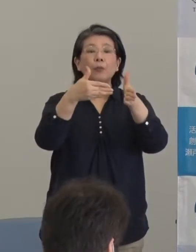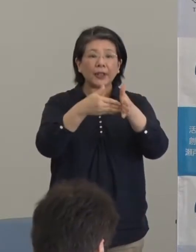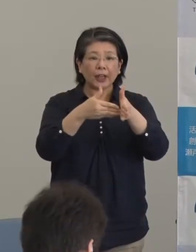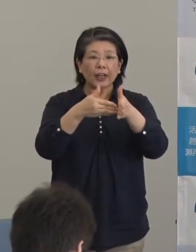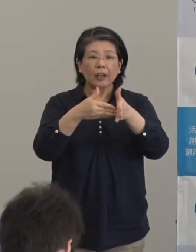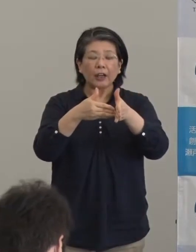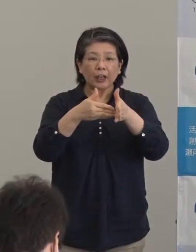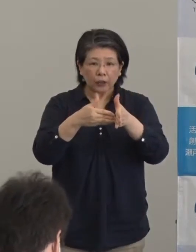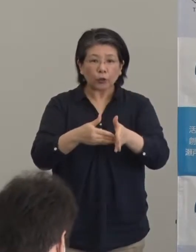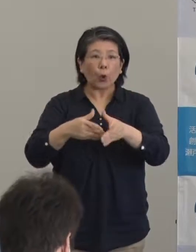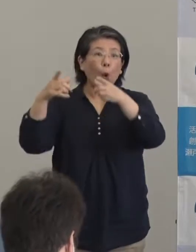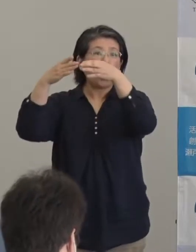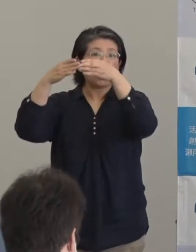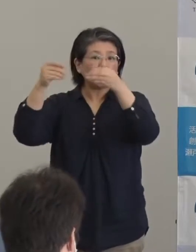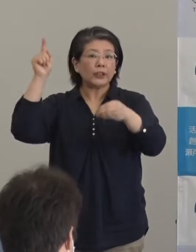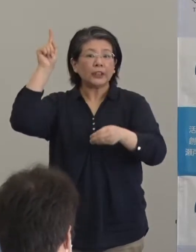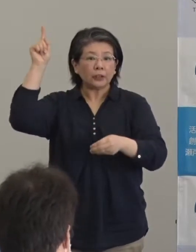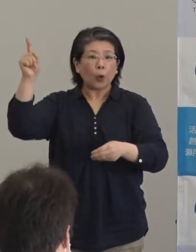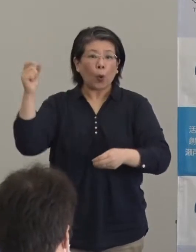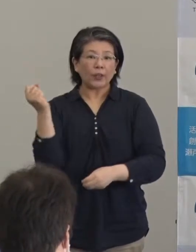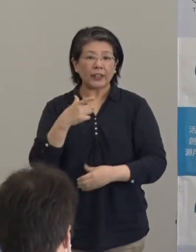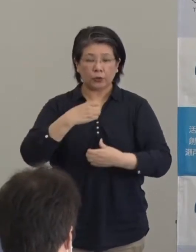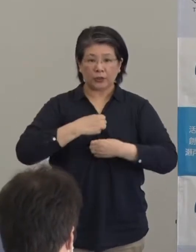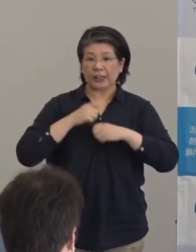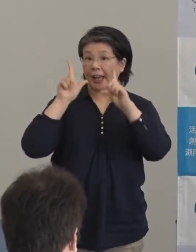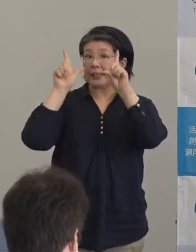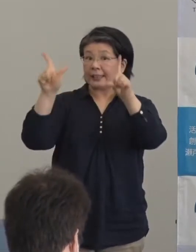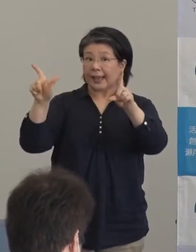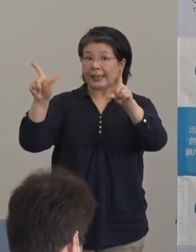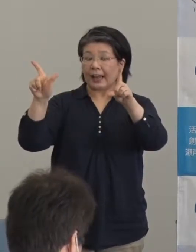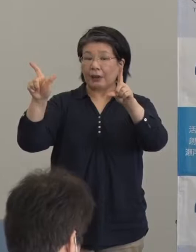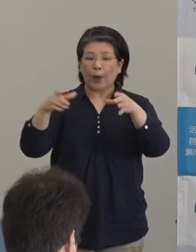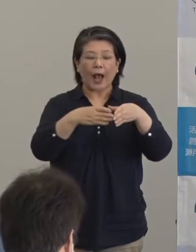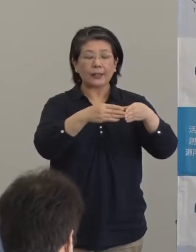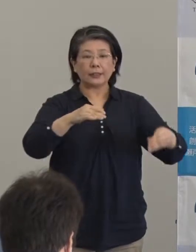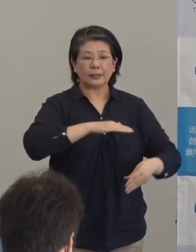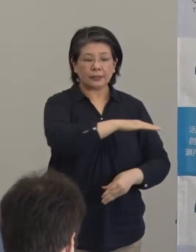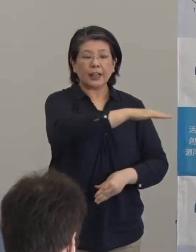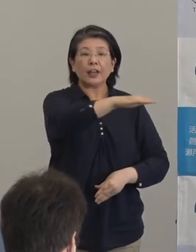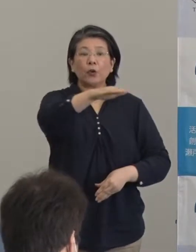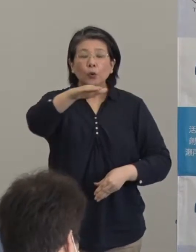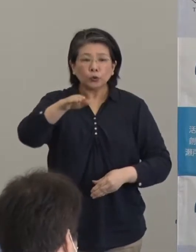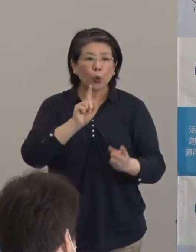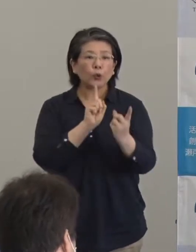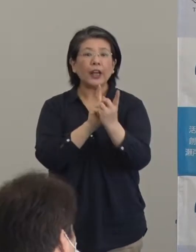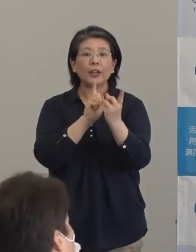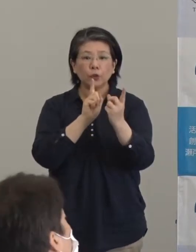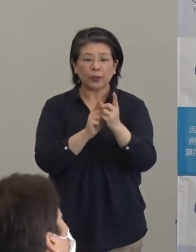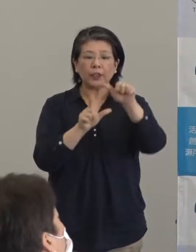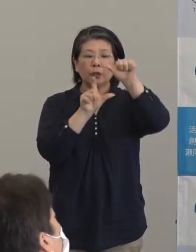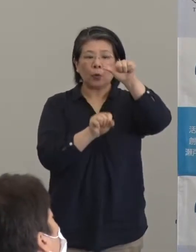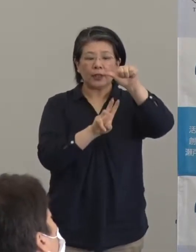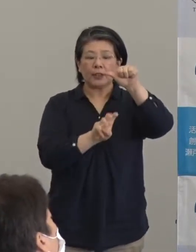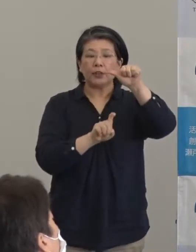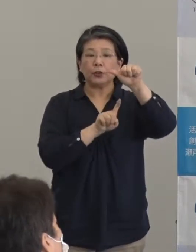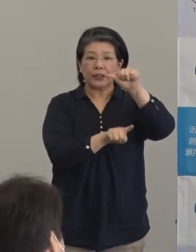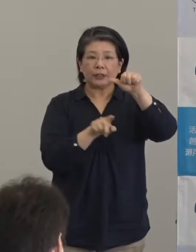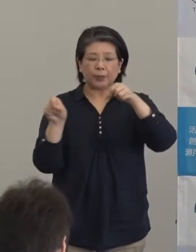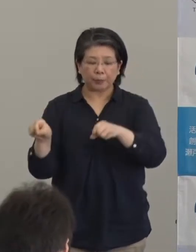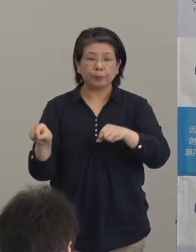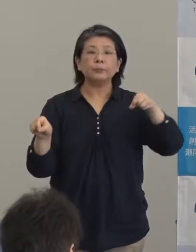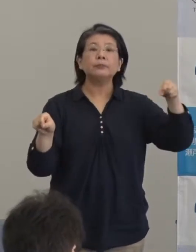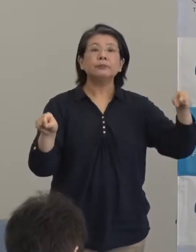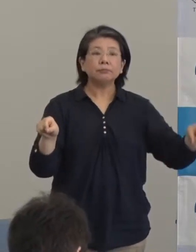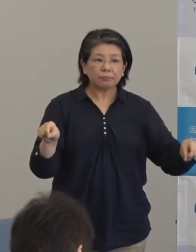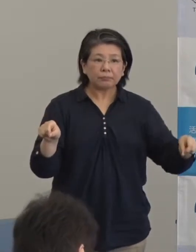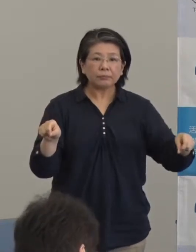りました国の緊急事態宣言は、全都道府県をそのまま対象として5月の31日まで延